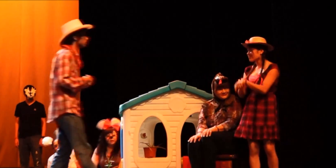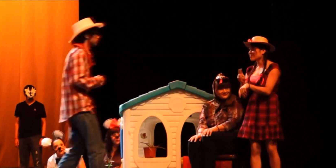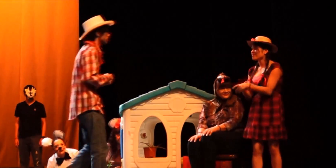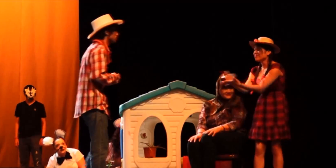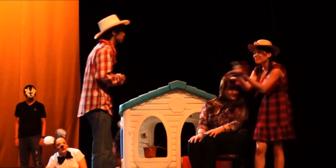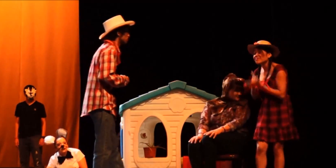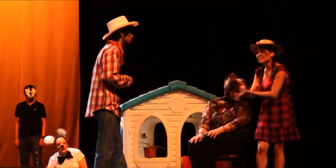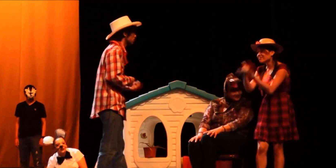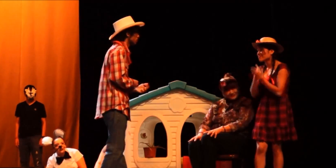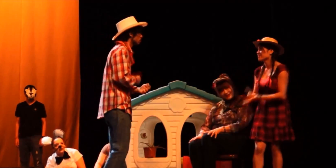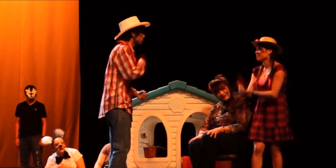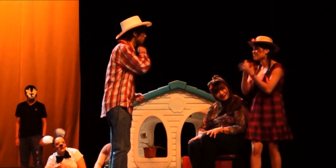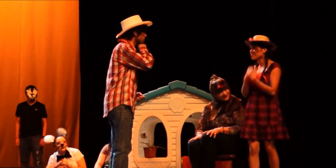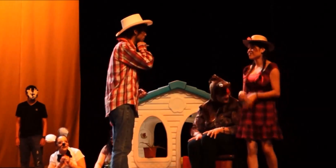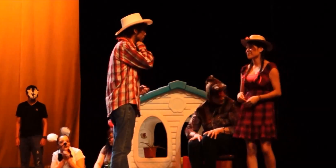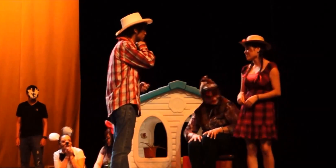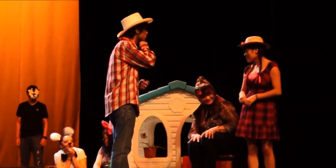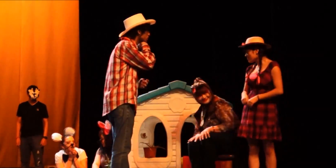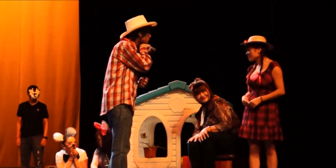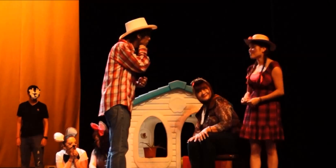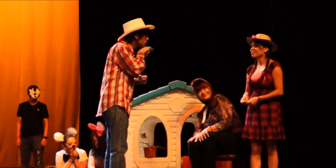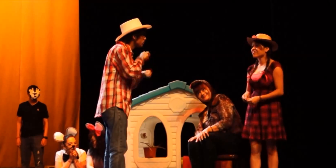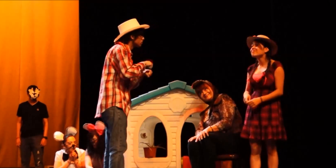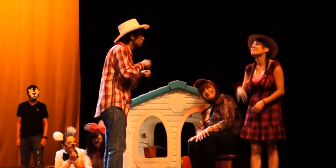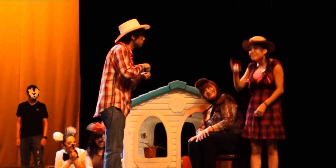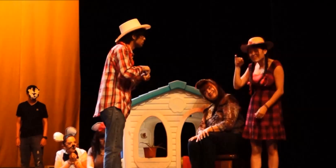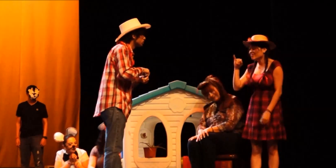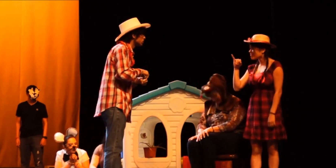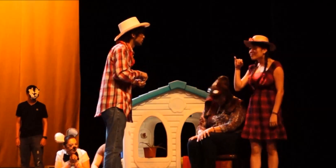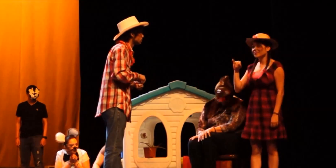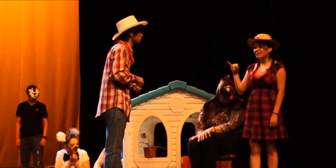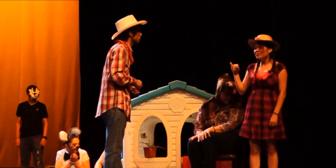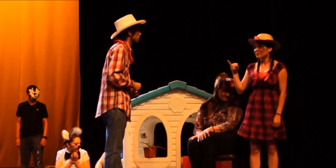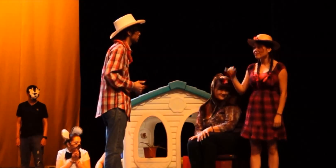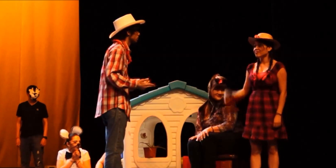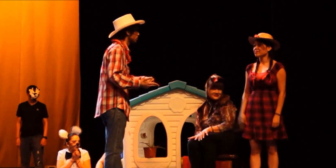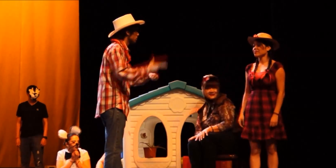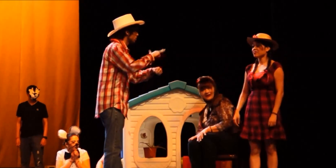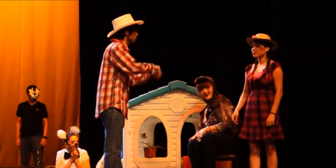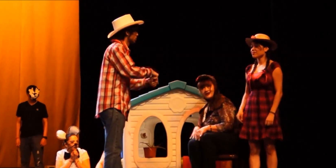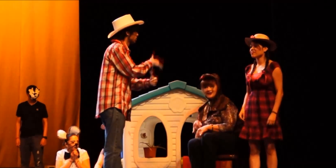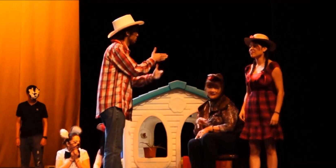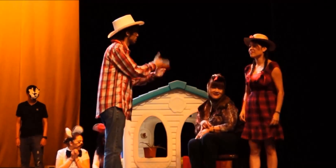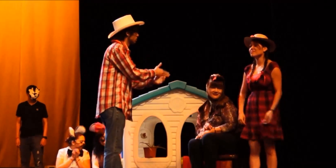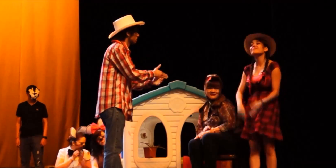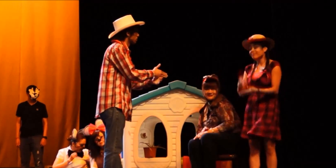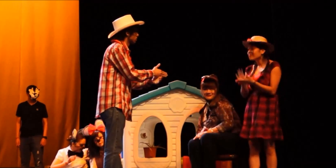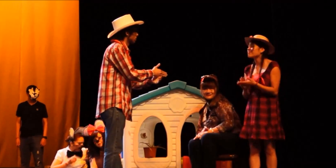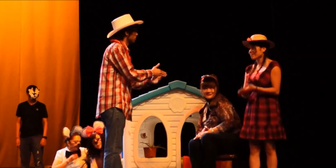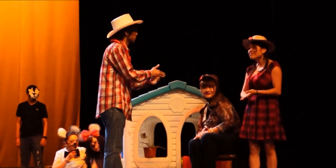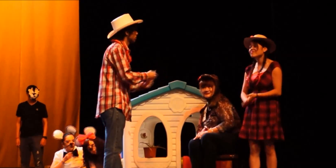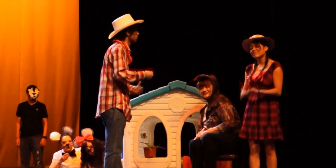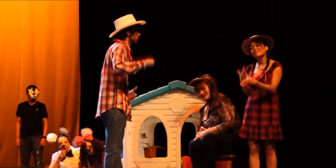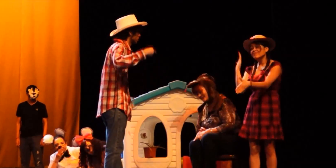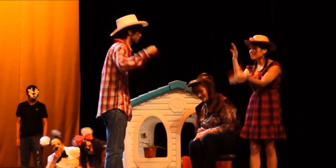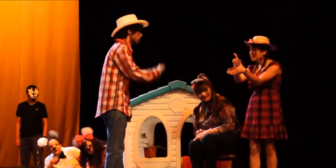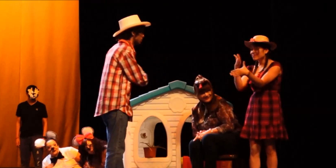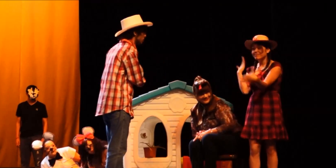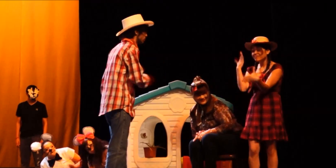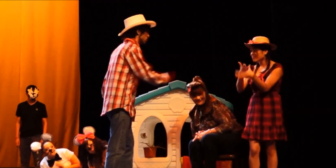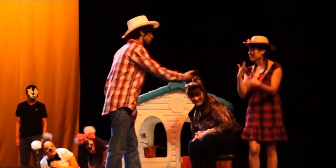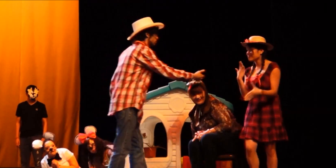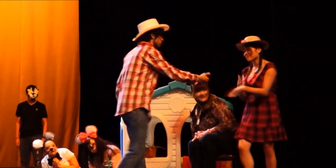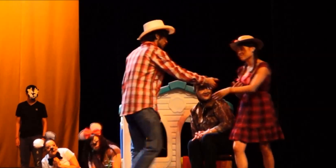Una serpiente me ha mordido. Ayúdame. ¿Una serpiente te ha mordido? Sí, así es. Debemos ir al